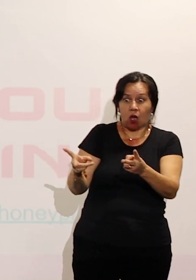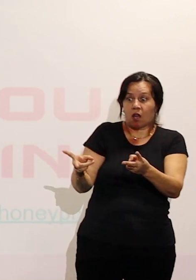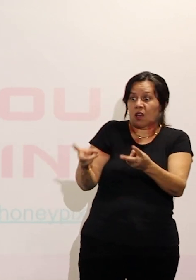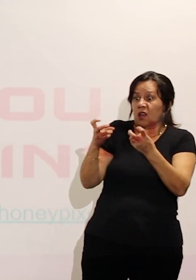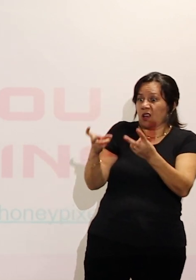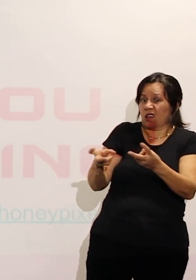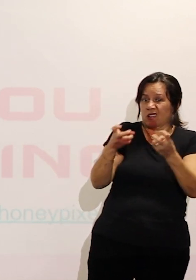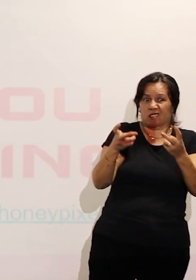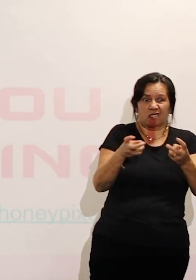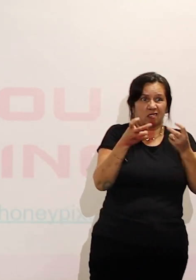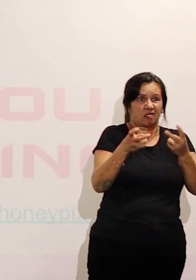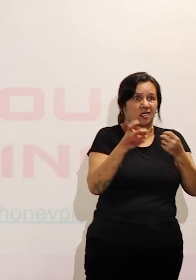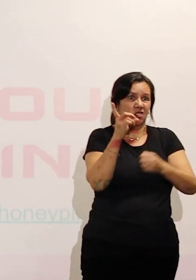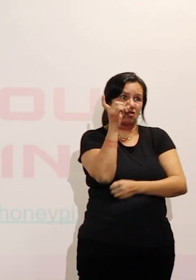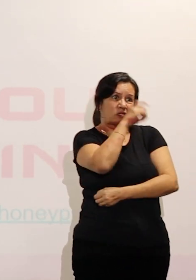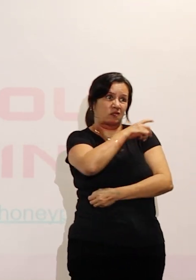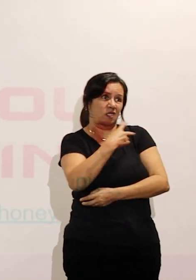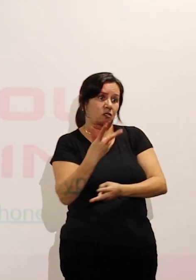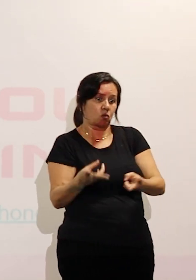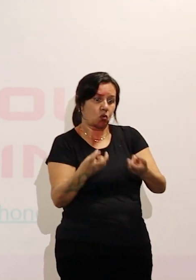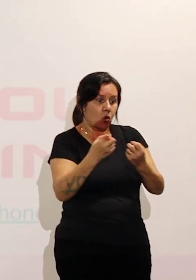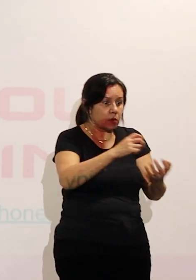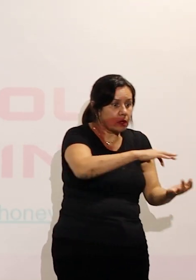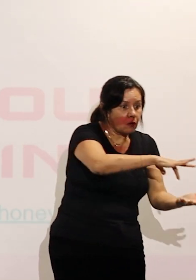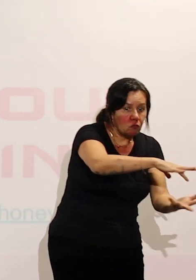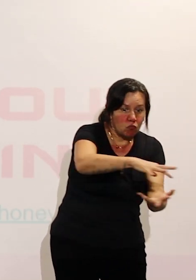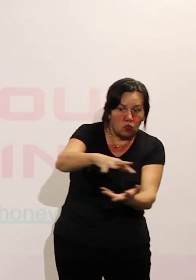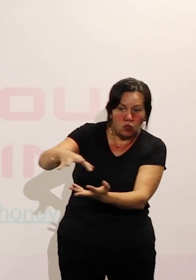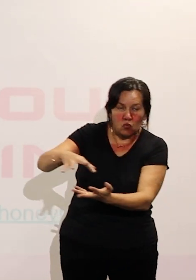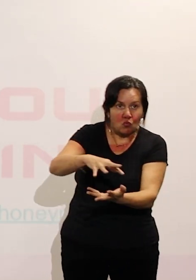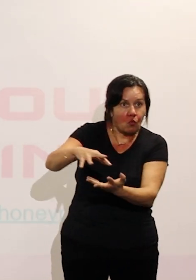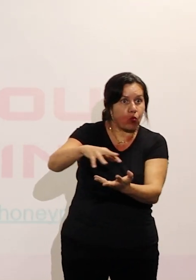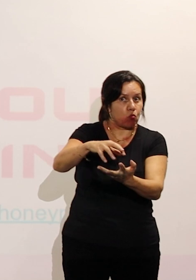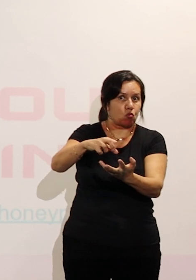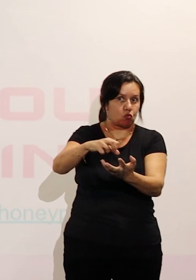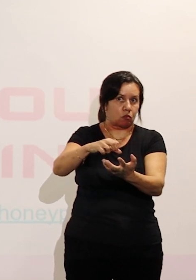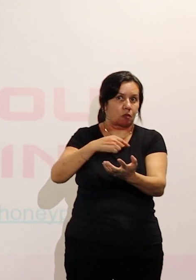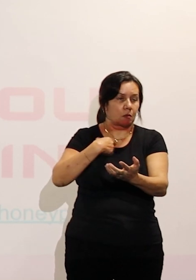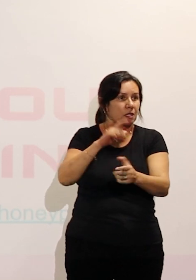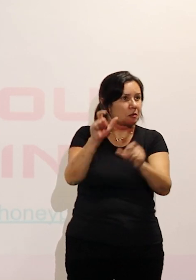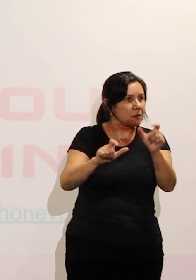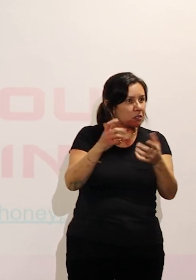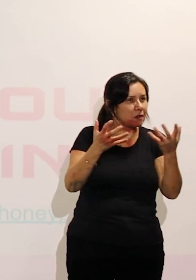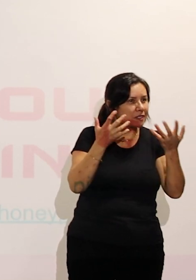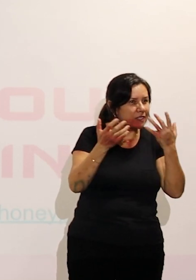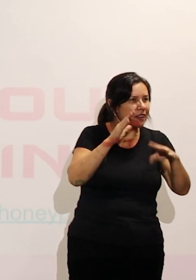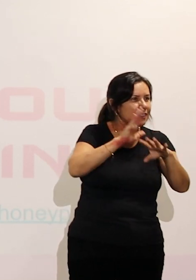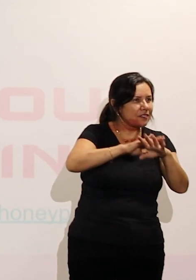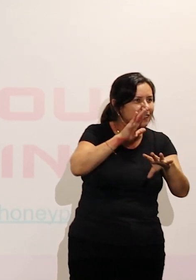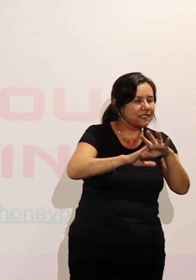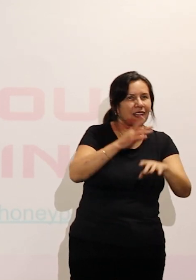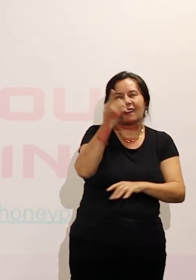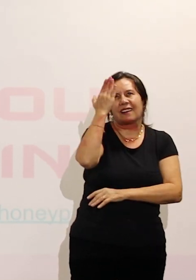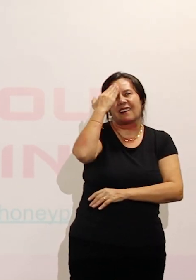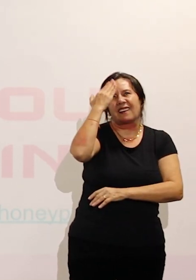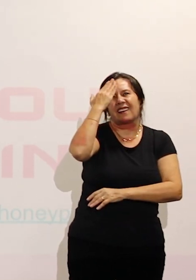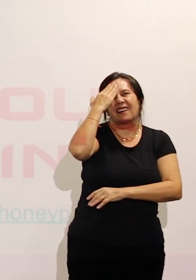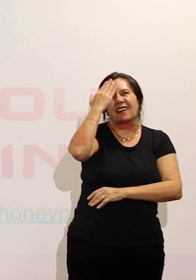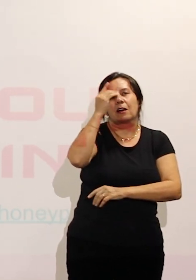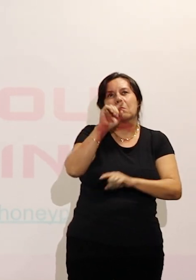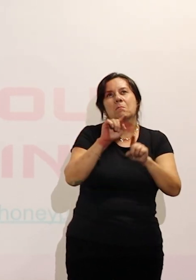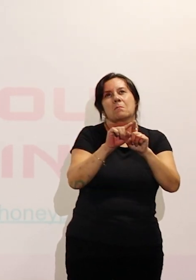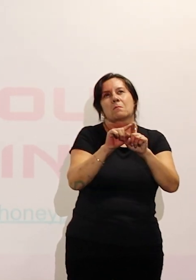coisas, de observar o mundo. Então, por quê? Porque o pessoal está querendo fazer tanta coisa original dentro da cabeça que o pessoal se